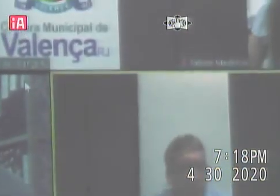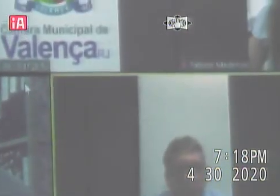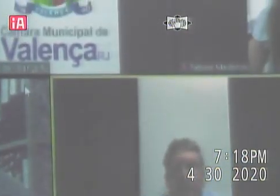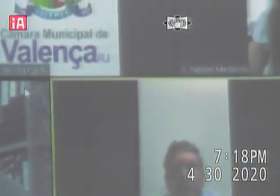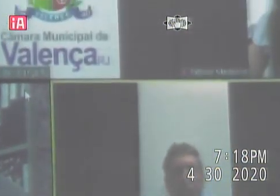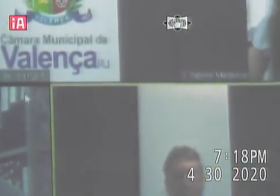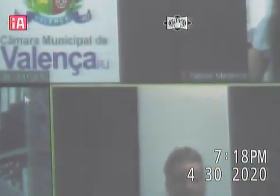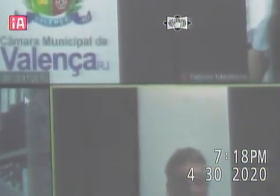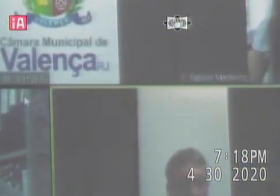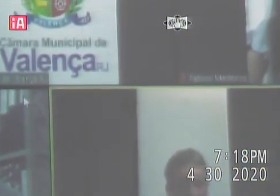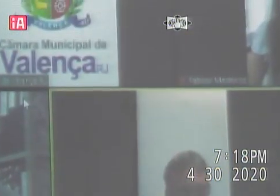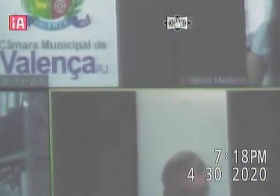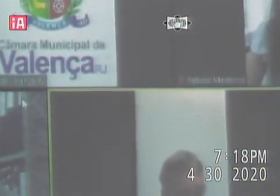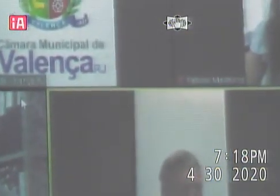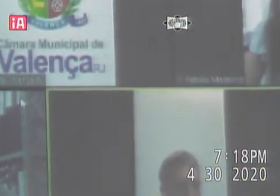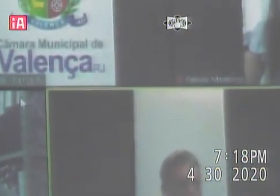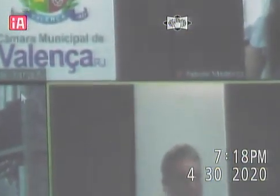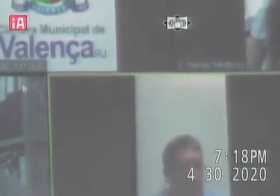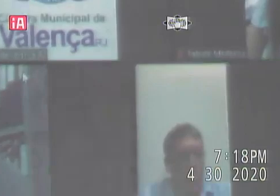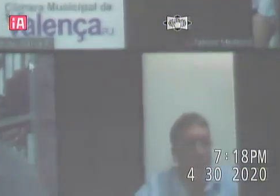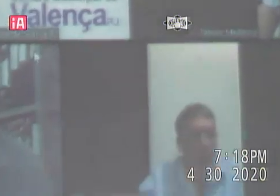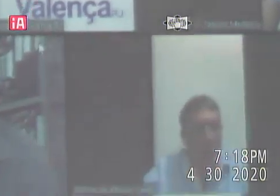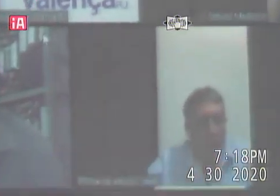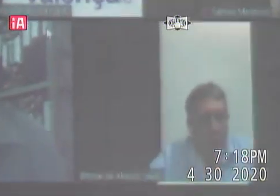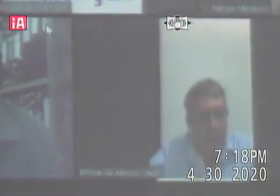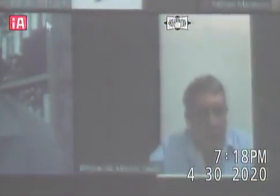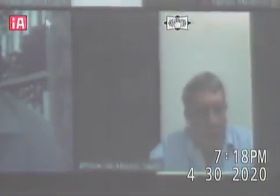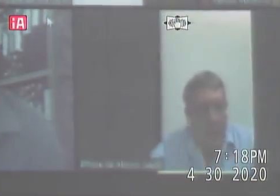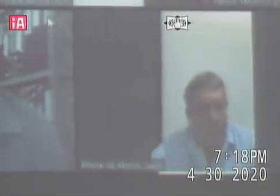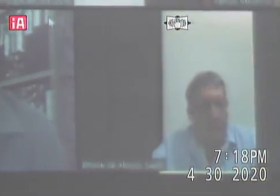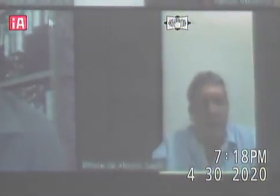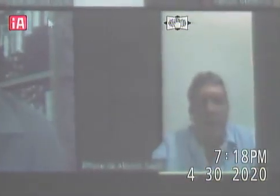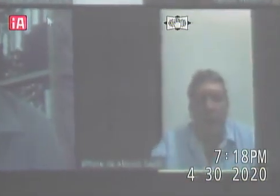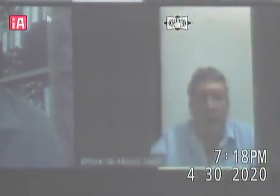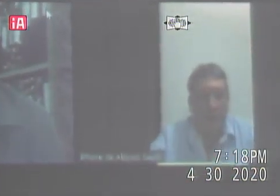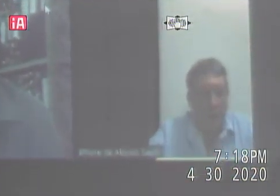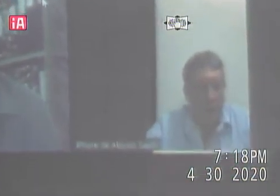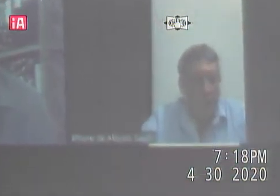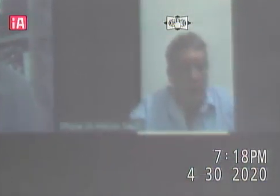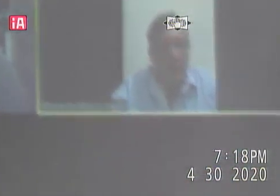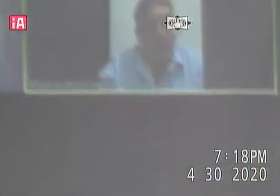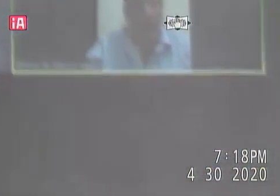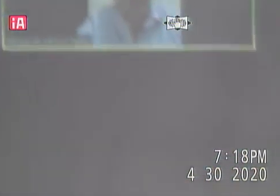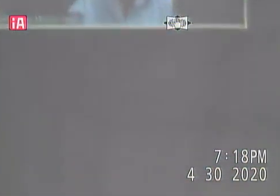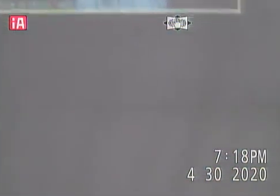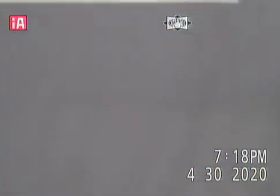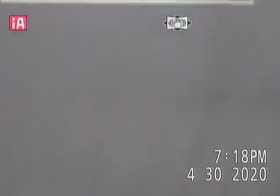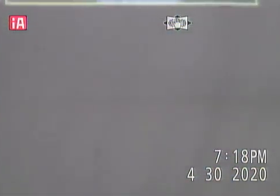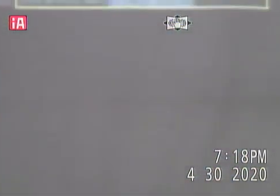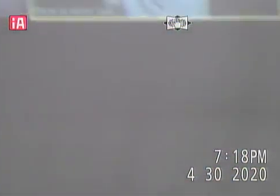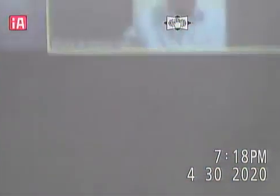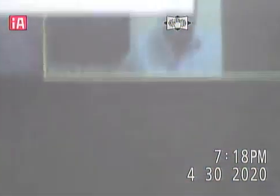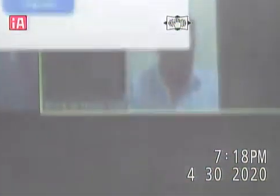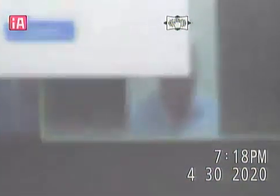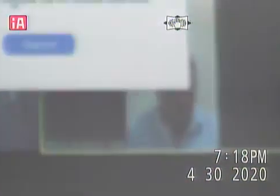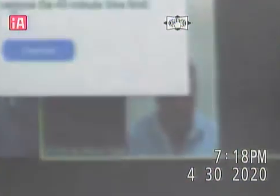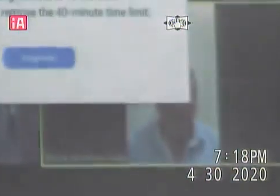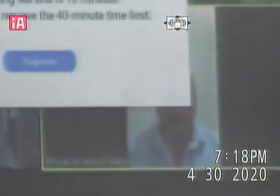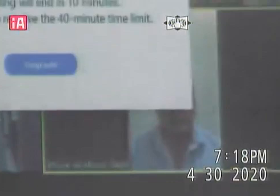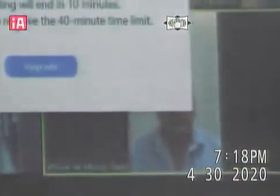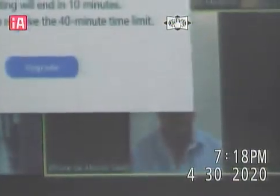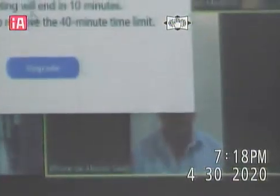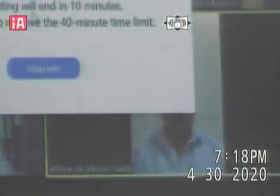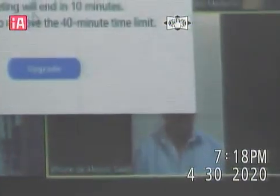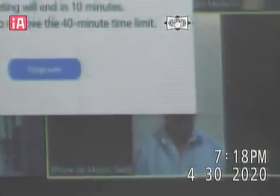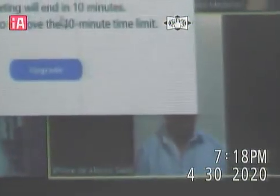Bom, boa noite a todos. Senhor presidente, senhores vereadores, internautas que nos honram aí assistindo